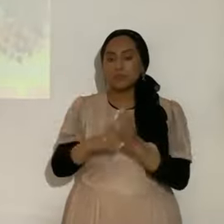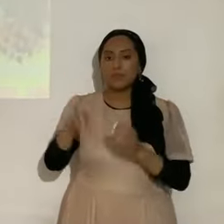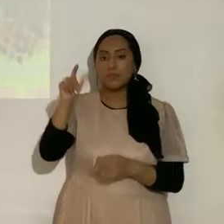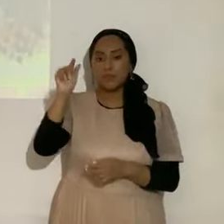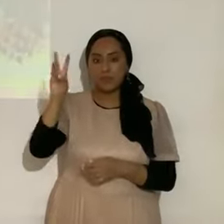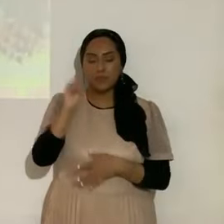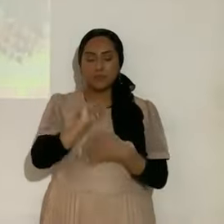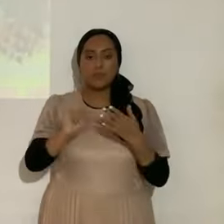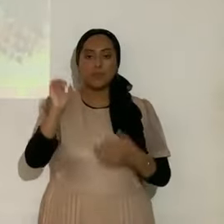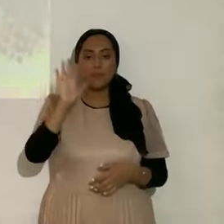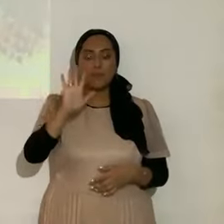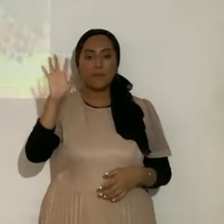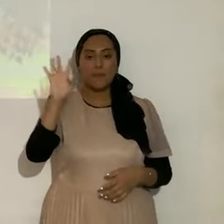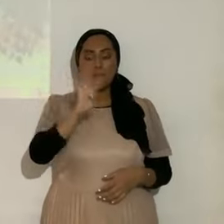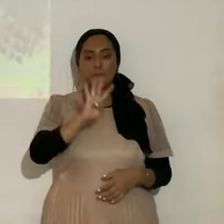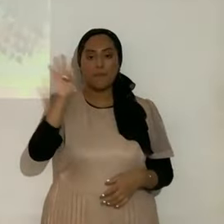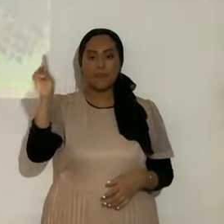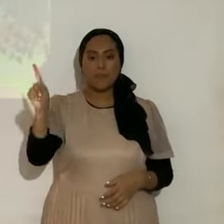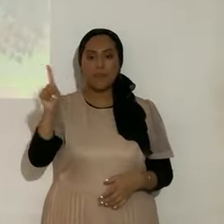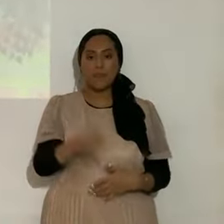verso 41.